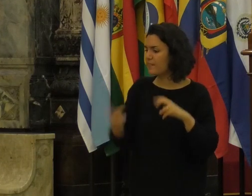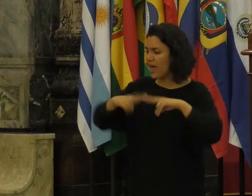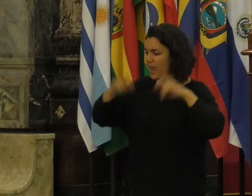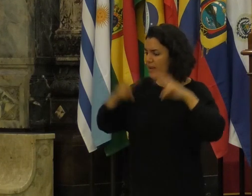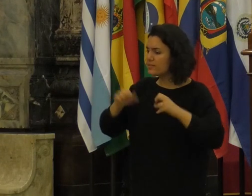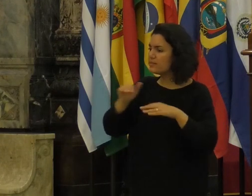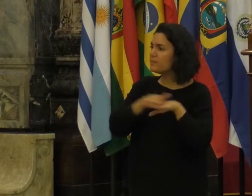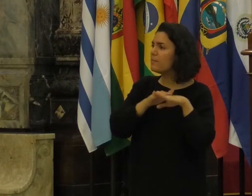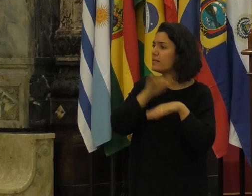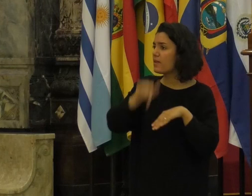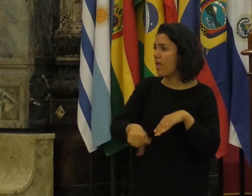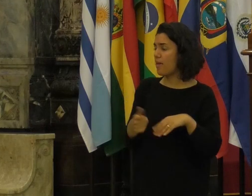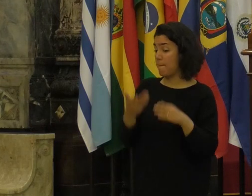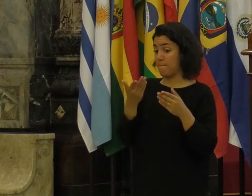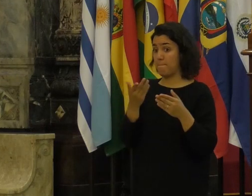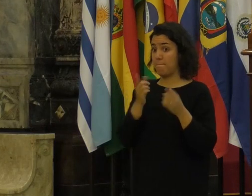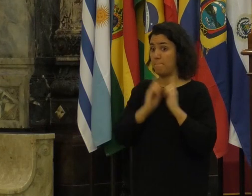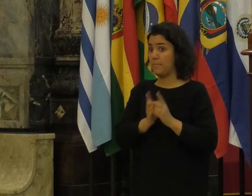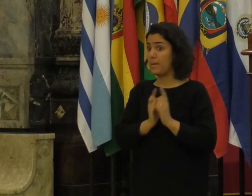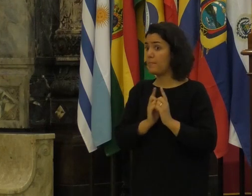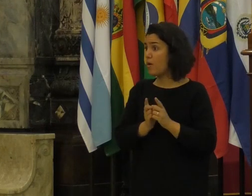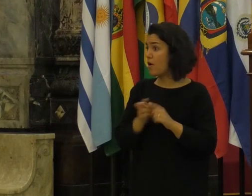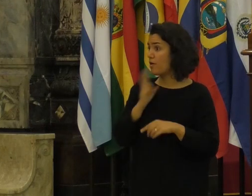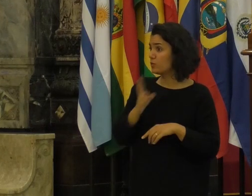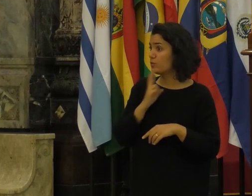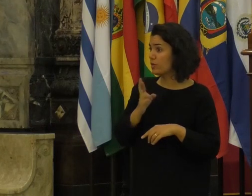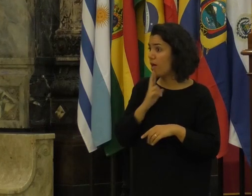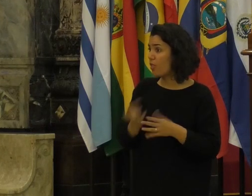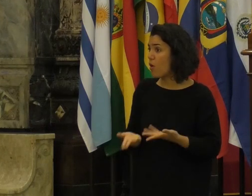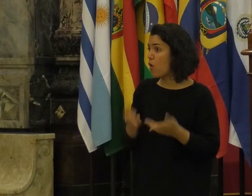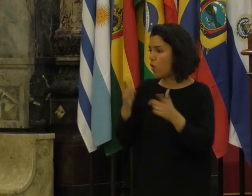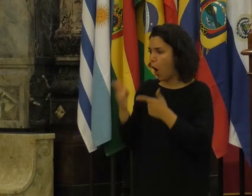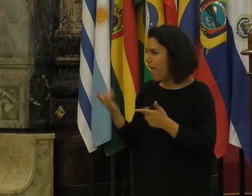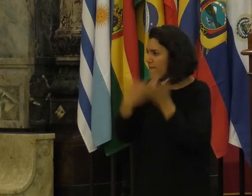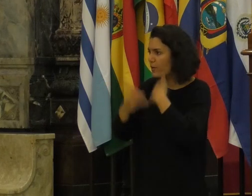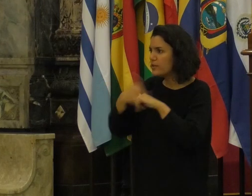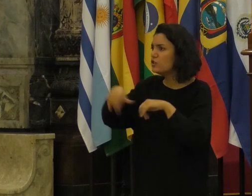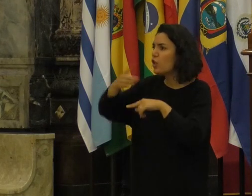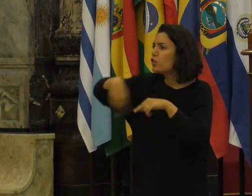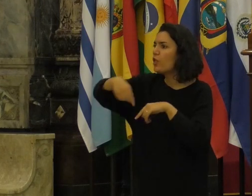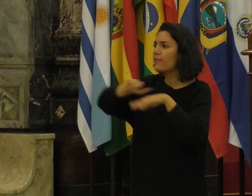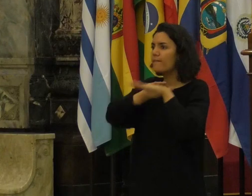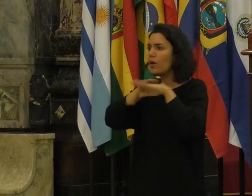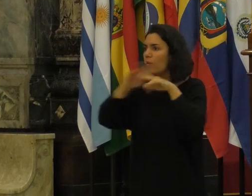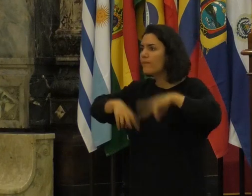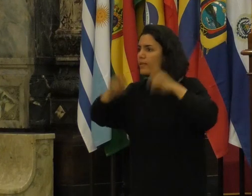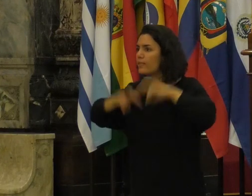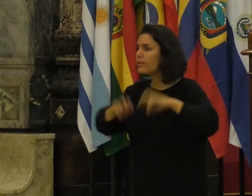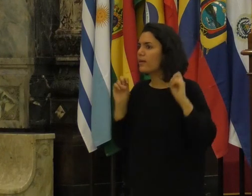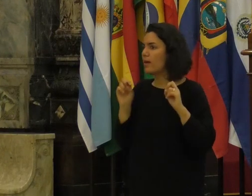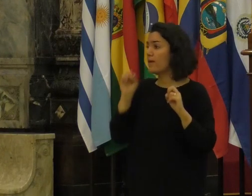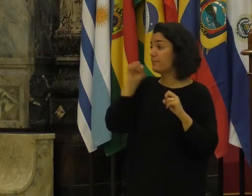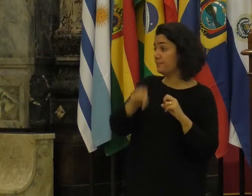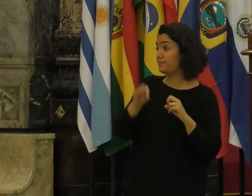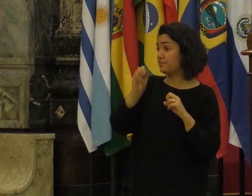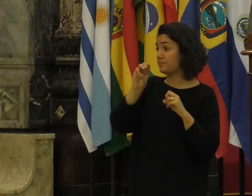Tendríamos los mismos resultados, porque la Web of Science, en particular, en una de las grandes bases que es esta, el de Science